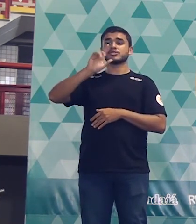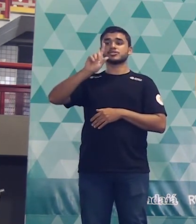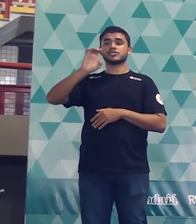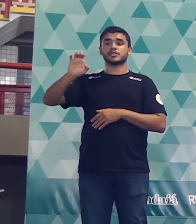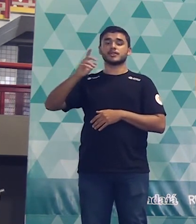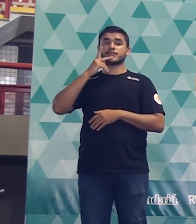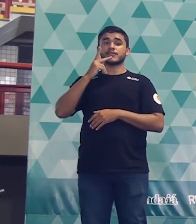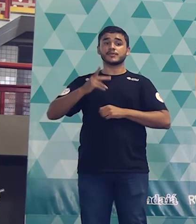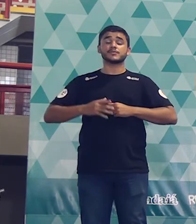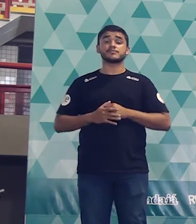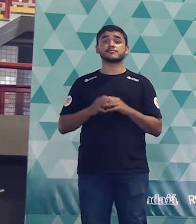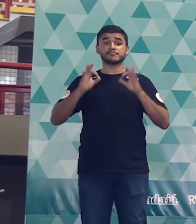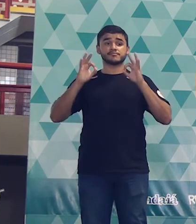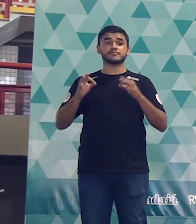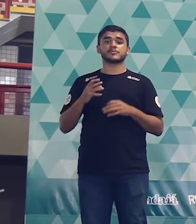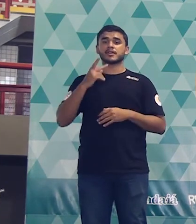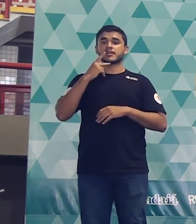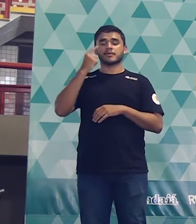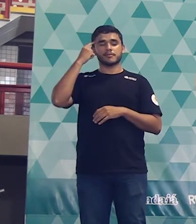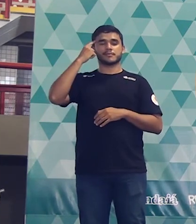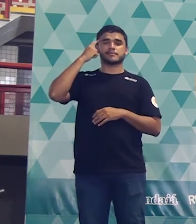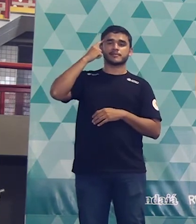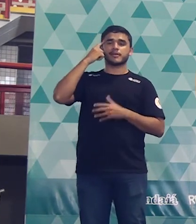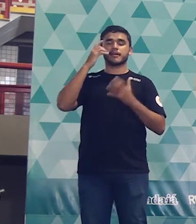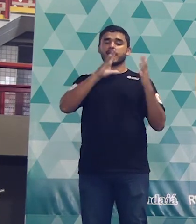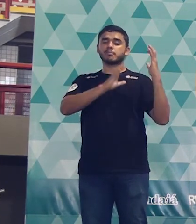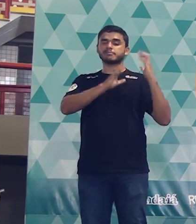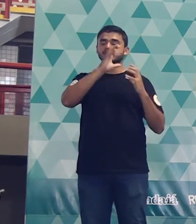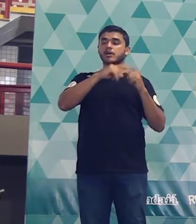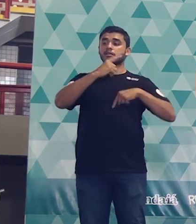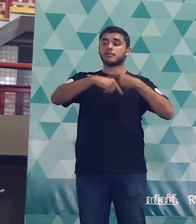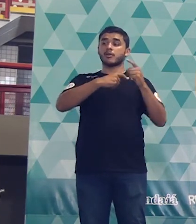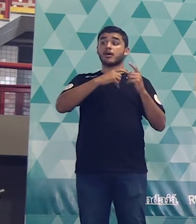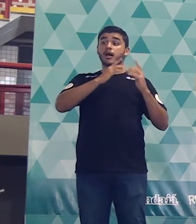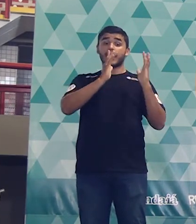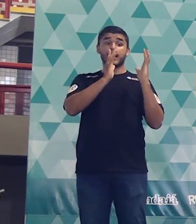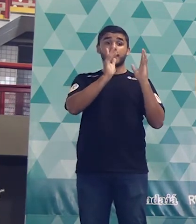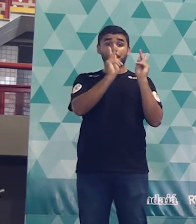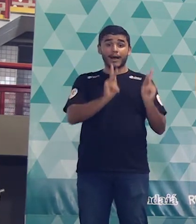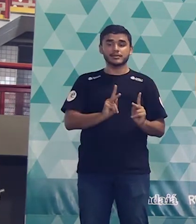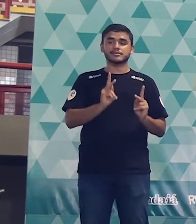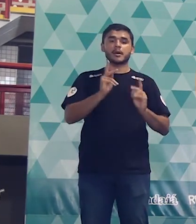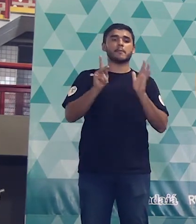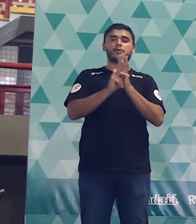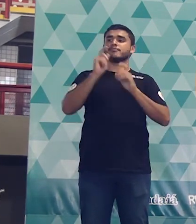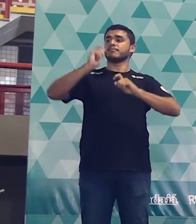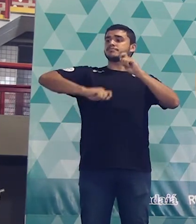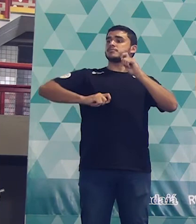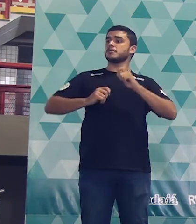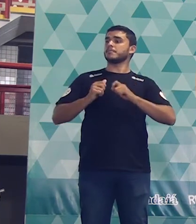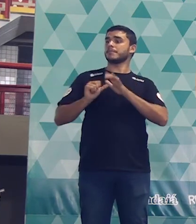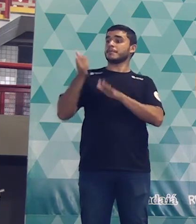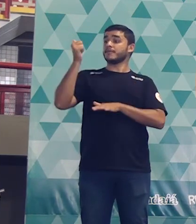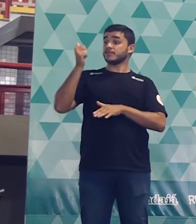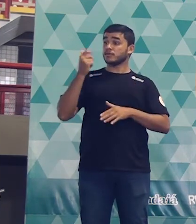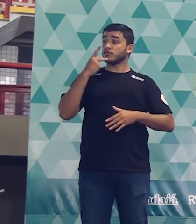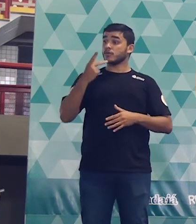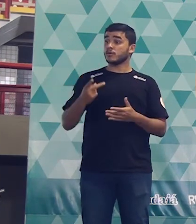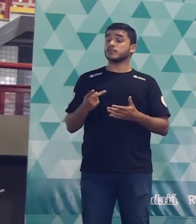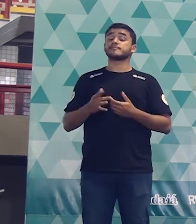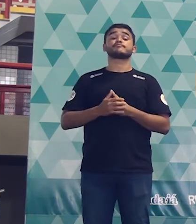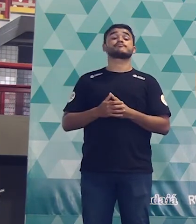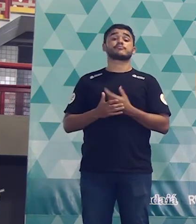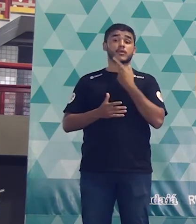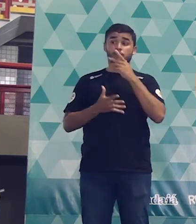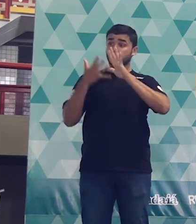Pensou. Tem gente querendo brigar hoje, né? Fazer as pazes. Né? Questão 1, ó. No texto, considera-se